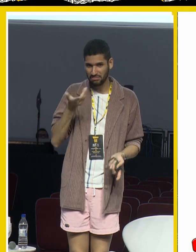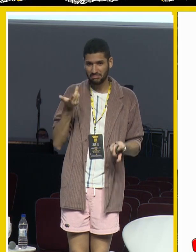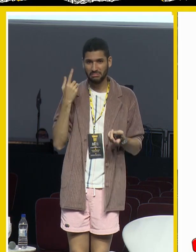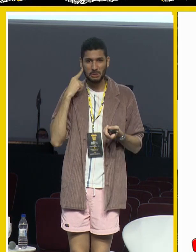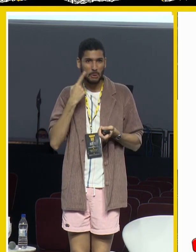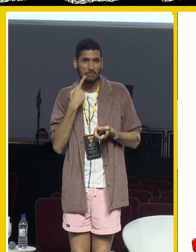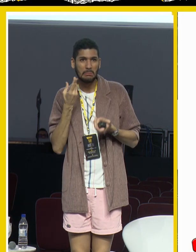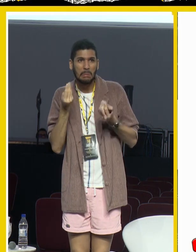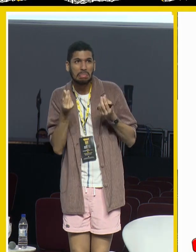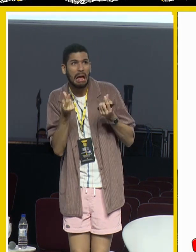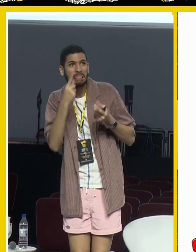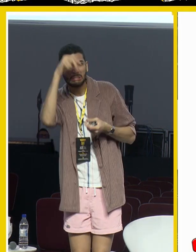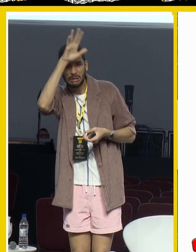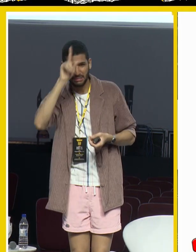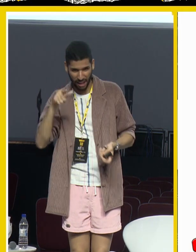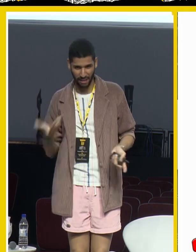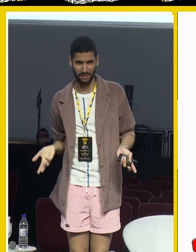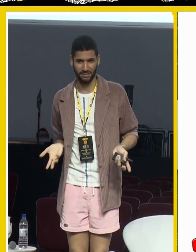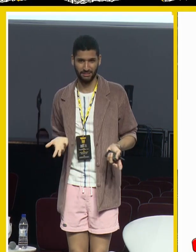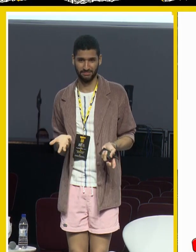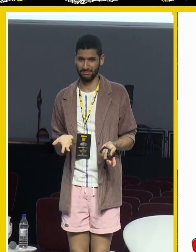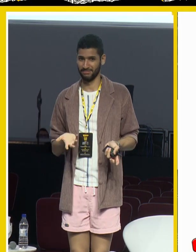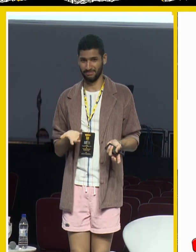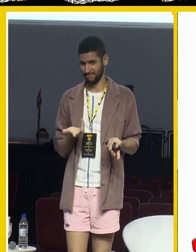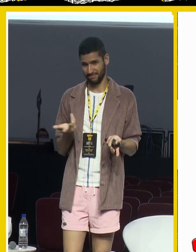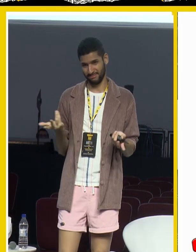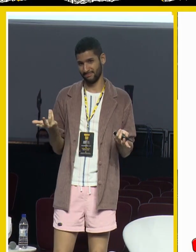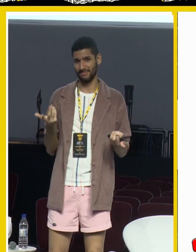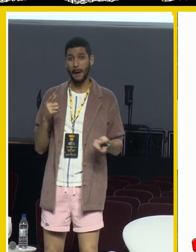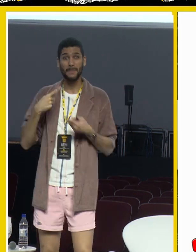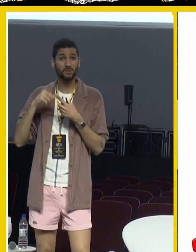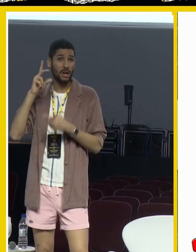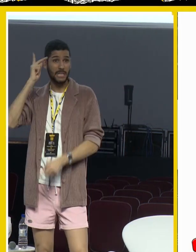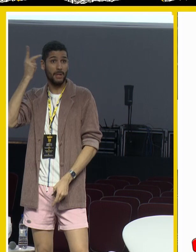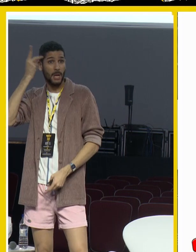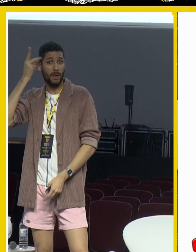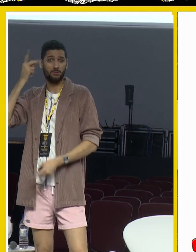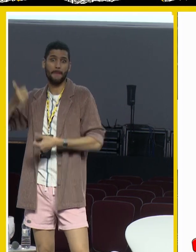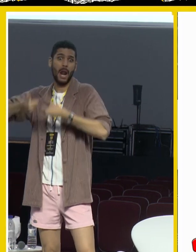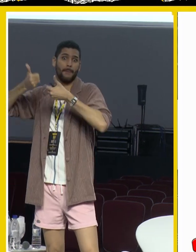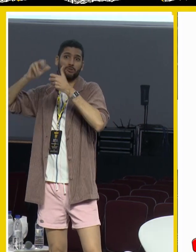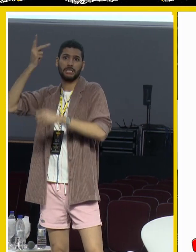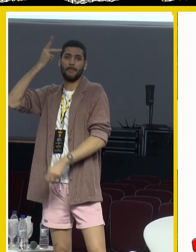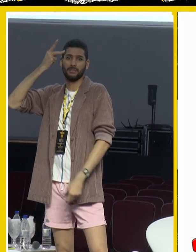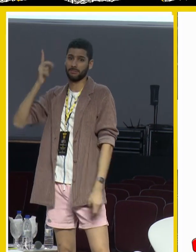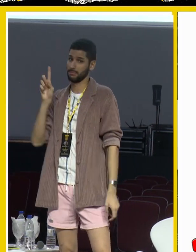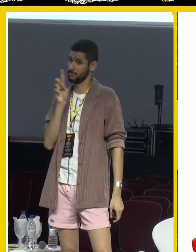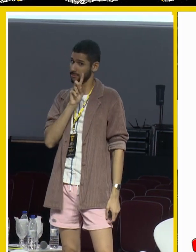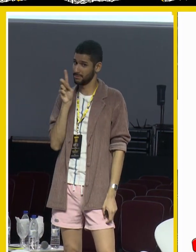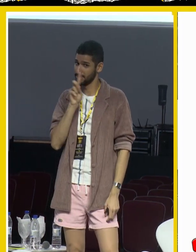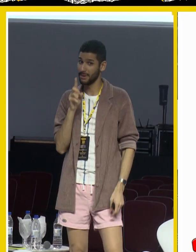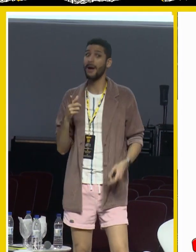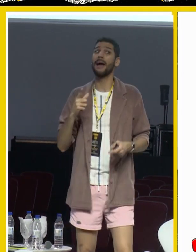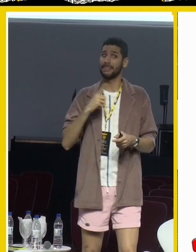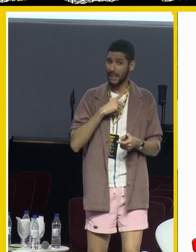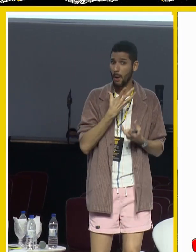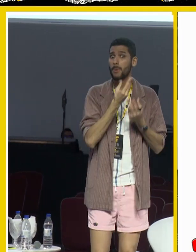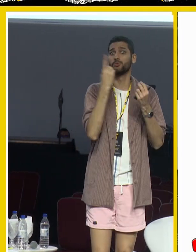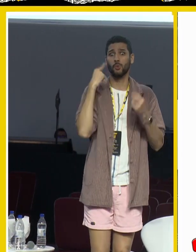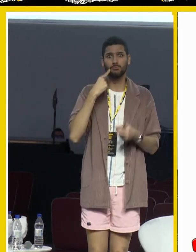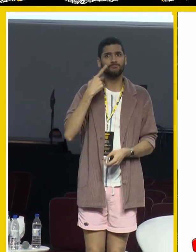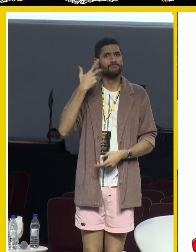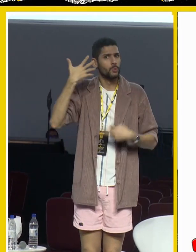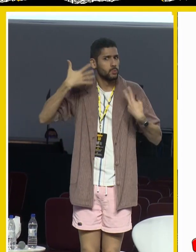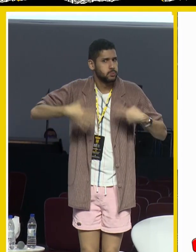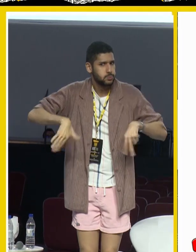porque sendo nordeste é ruim é é um é bom sair do nordeste porque às vezes o pessoal em são paulo são paulo tem tudo são paulo